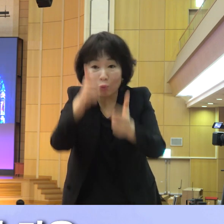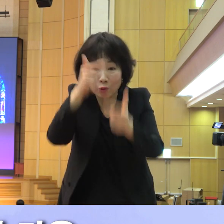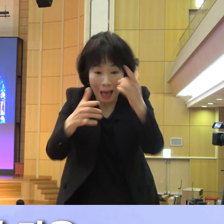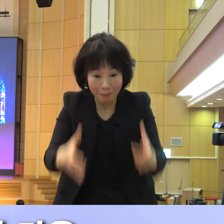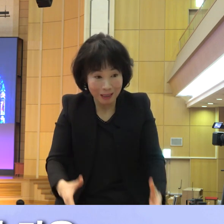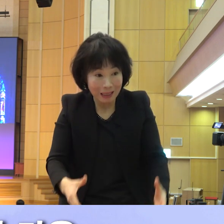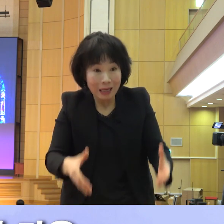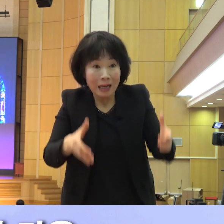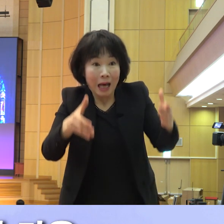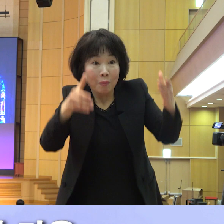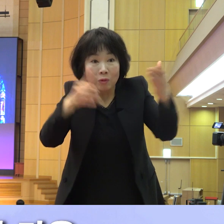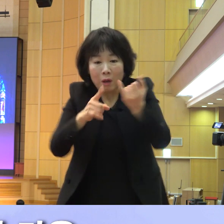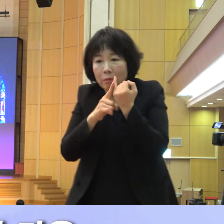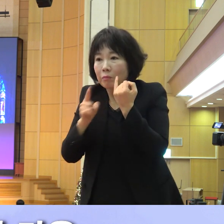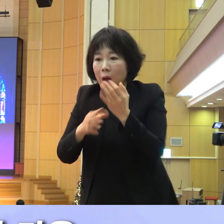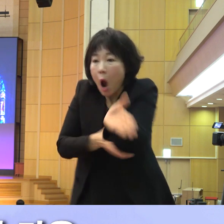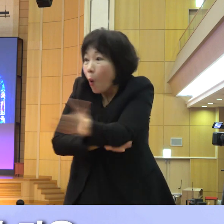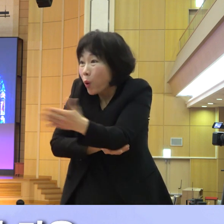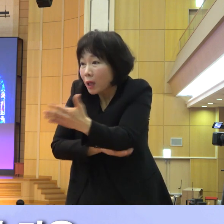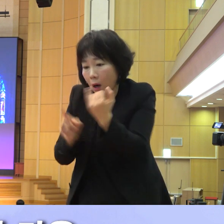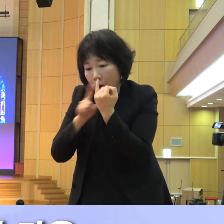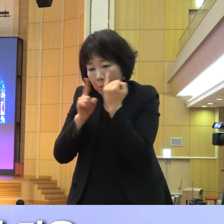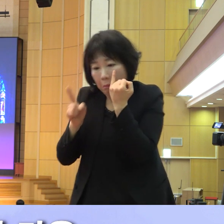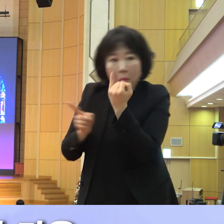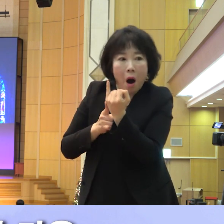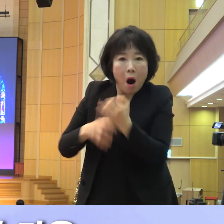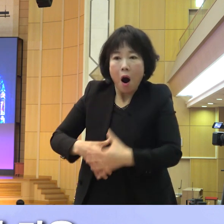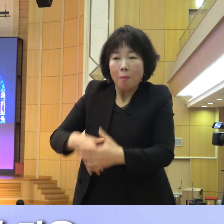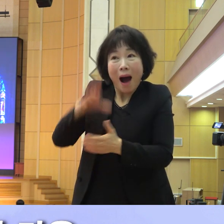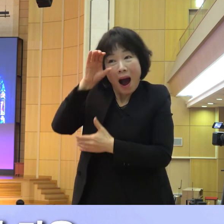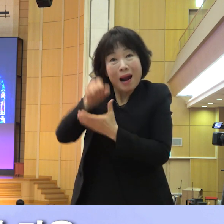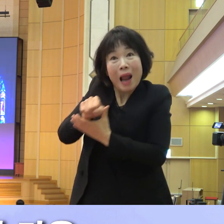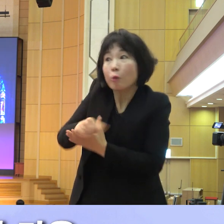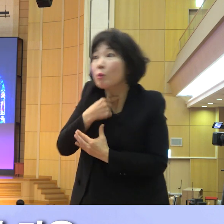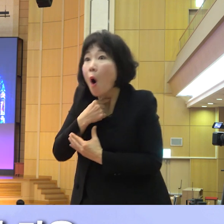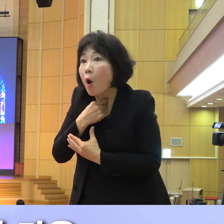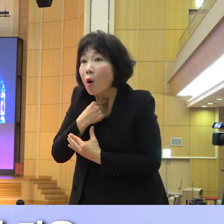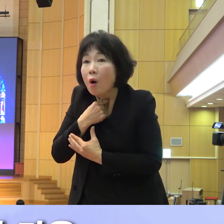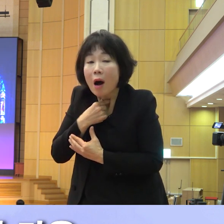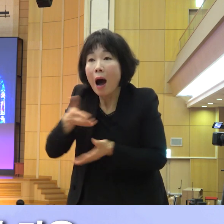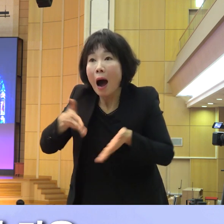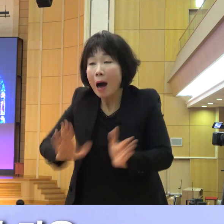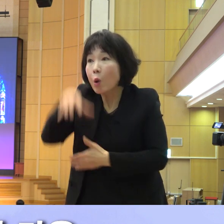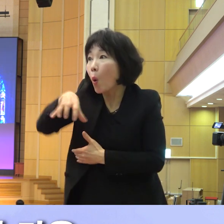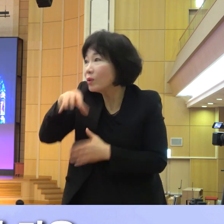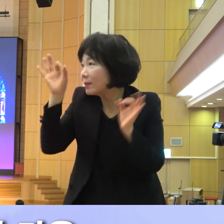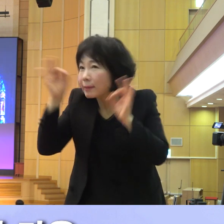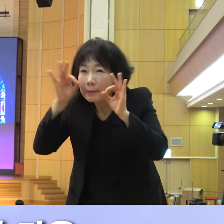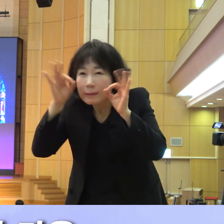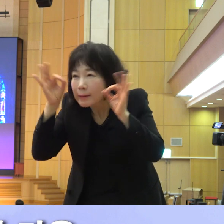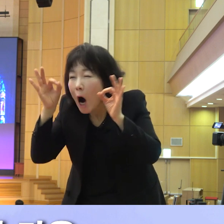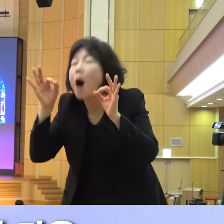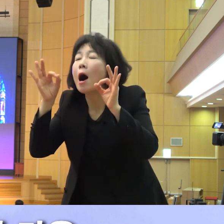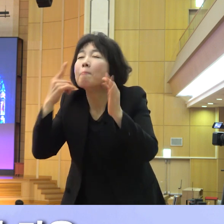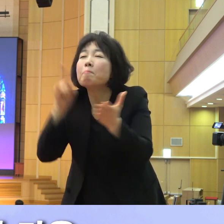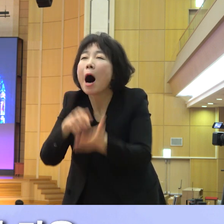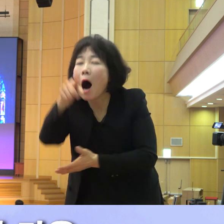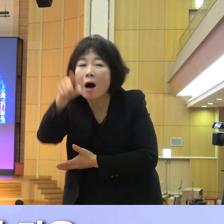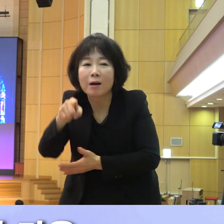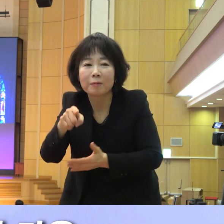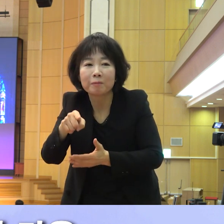쪽에 은밀한 곳을 찾아 들어가서 둥지를 만들어요. 그 둥지를 만들라니까